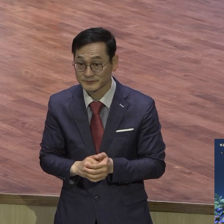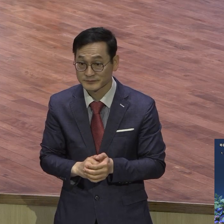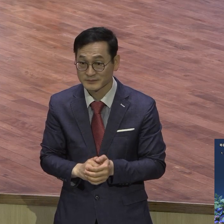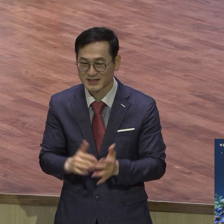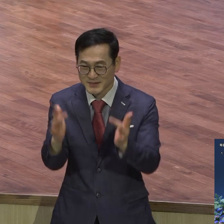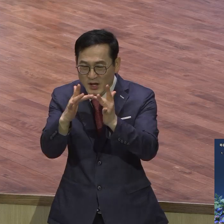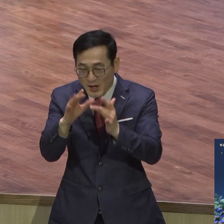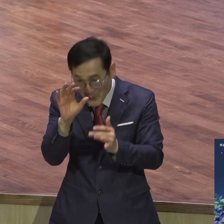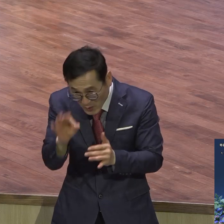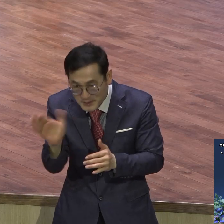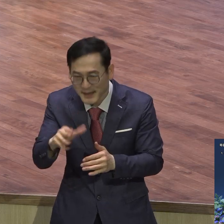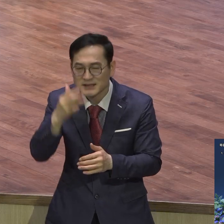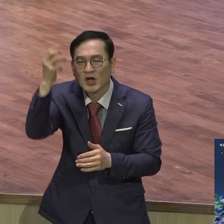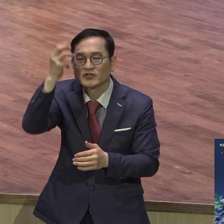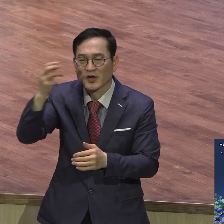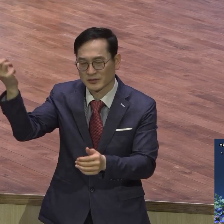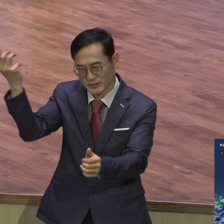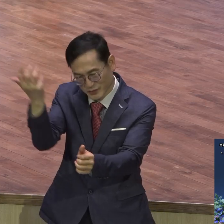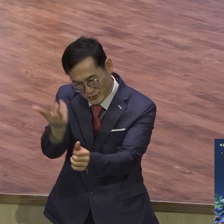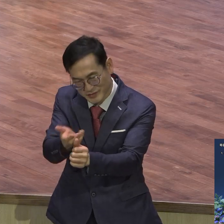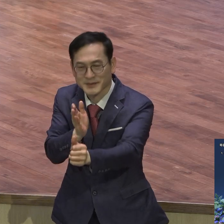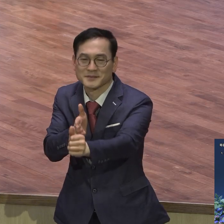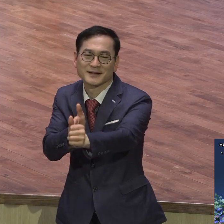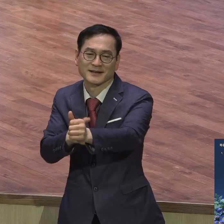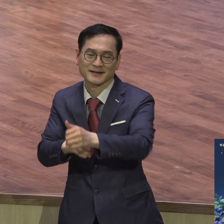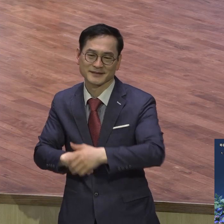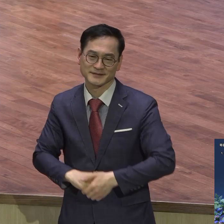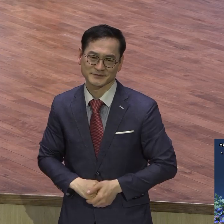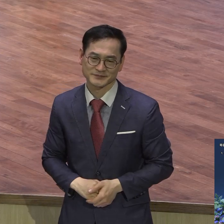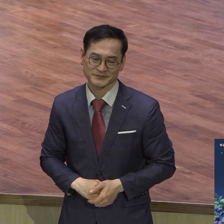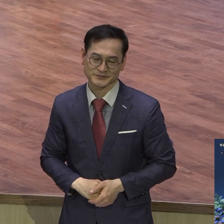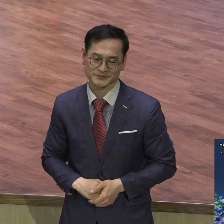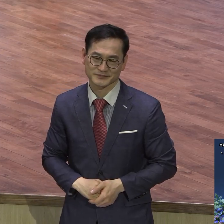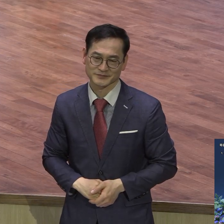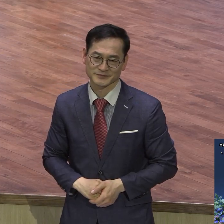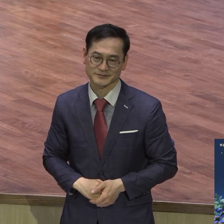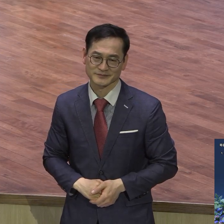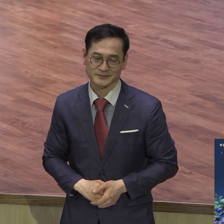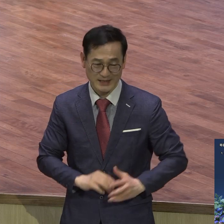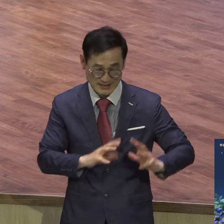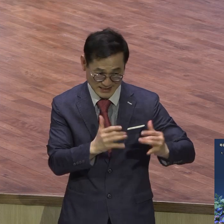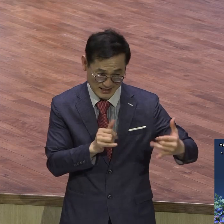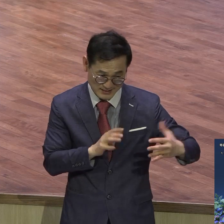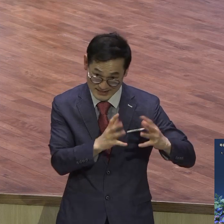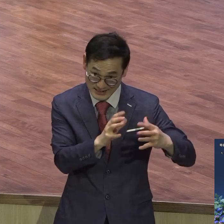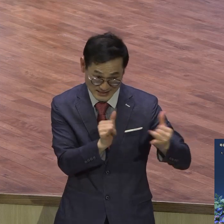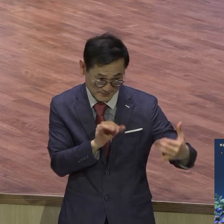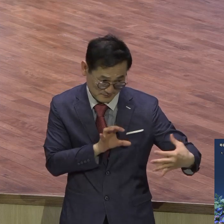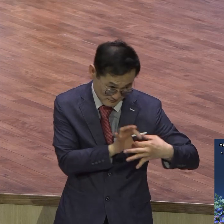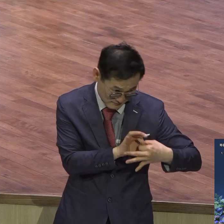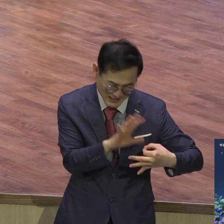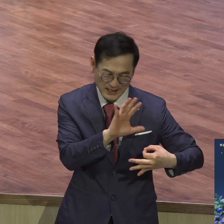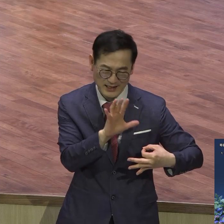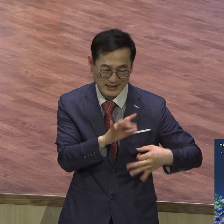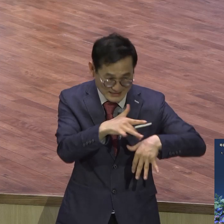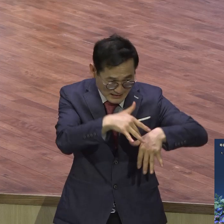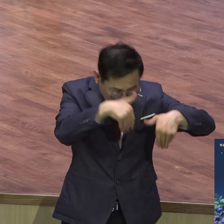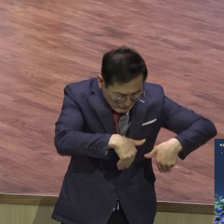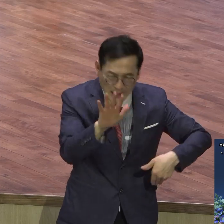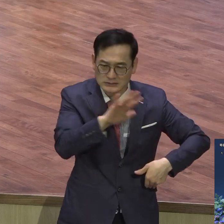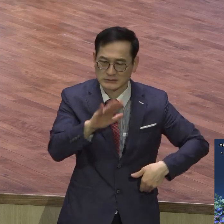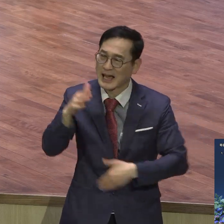바랍니다 나는 세상 사람이 아니야 나는 천국 시민권자야 나는 이 세상에 속해 있는 사단 종이